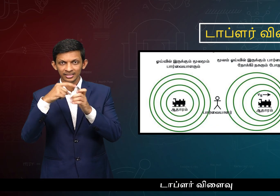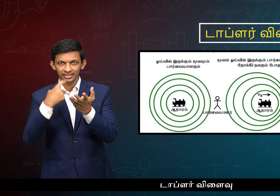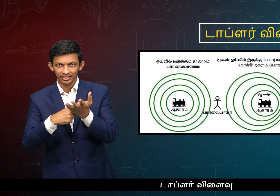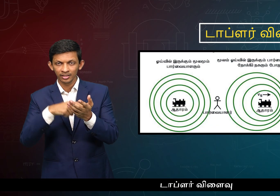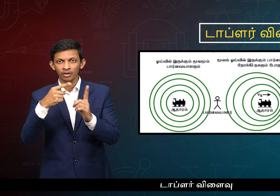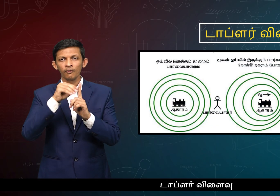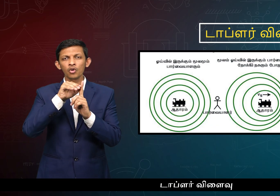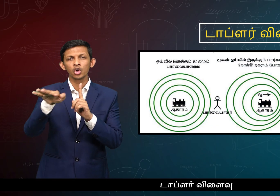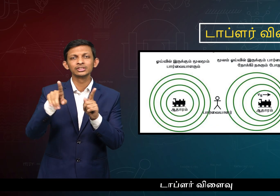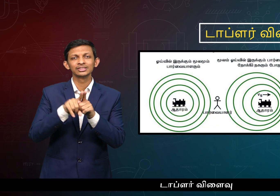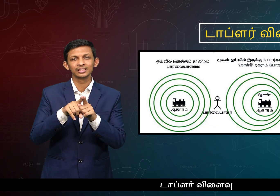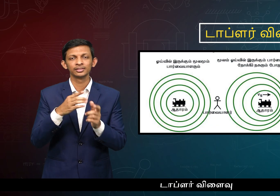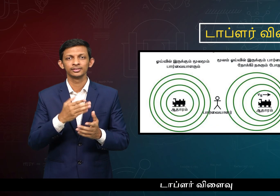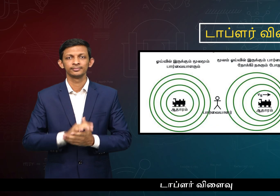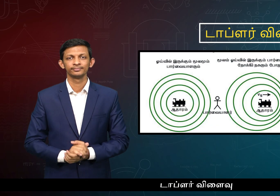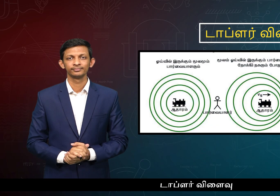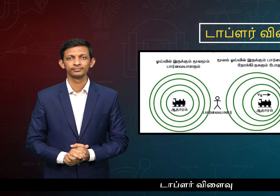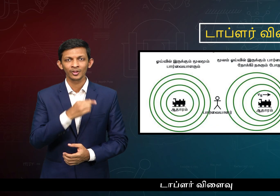டாப்ளர் விளைவு.